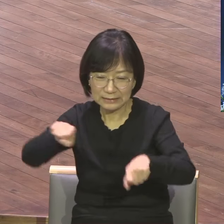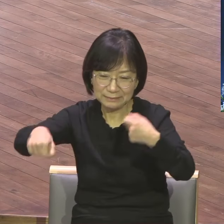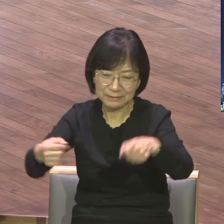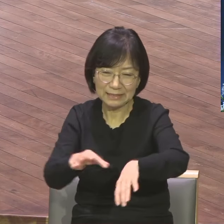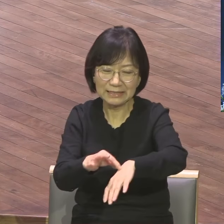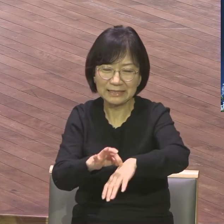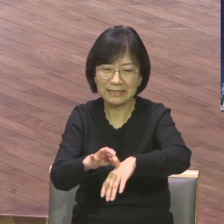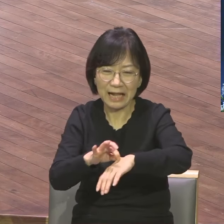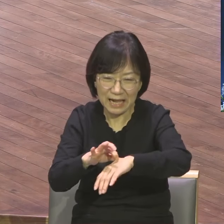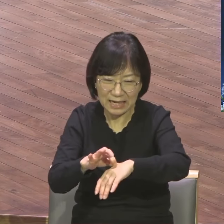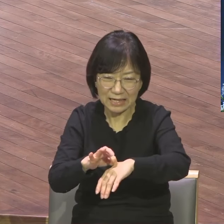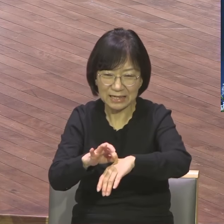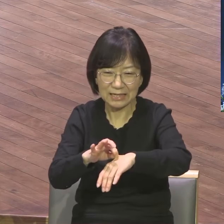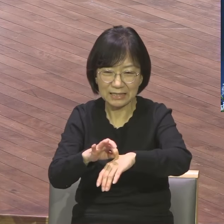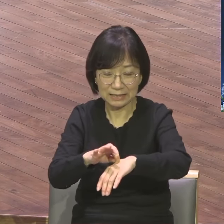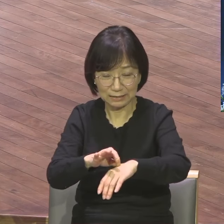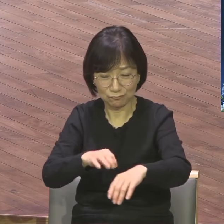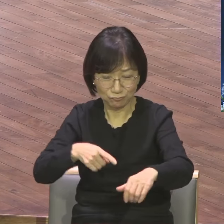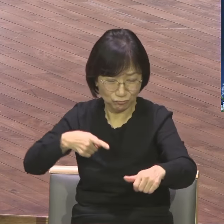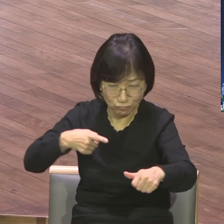그 핏덩어리,